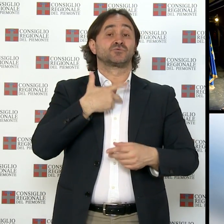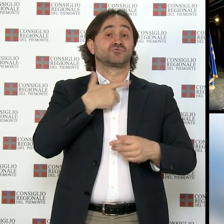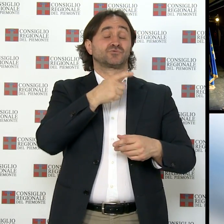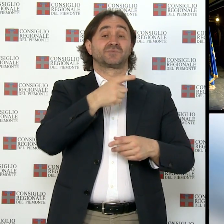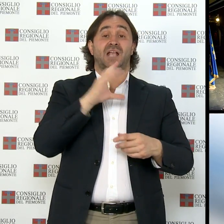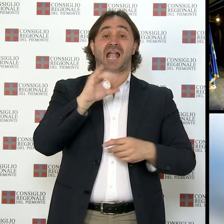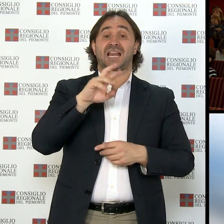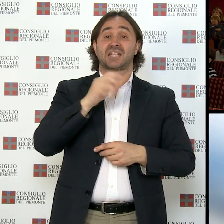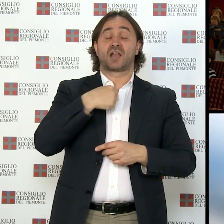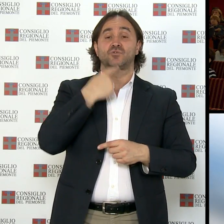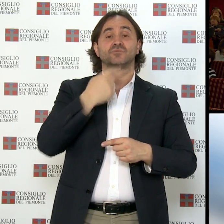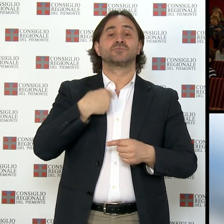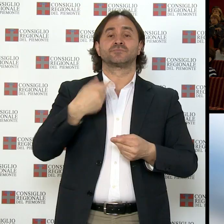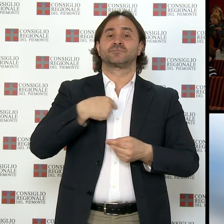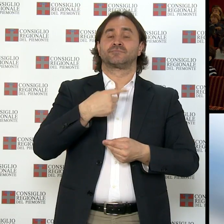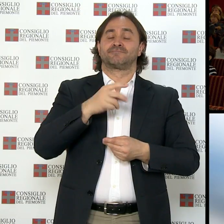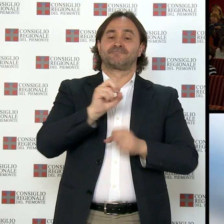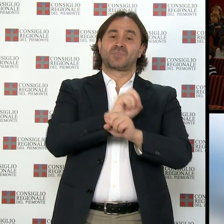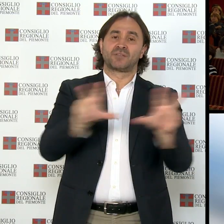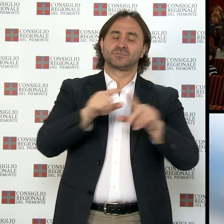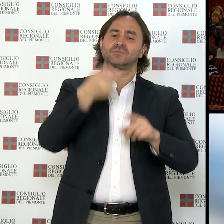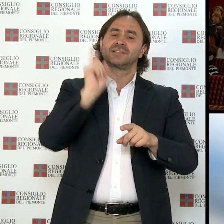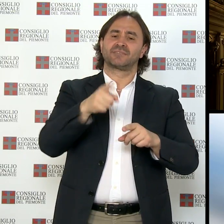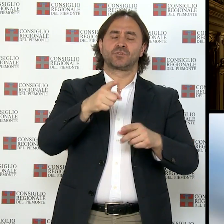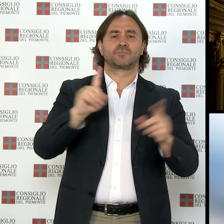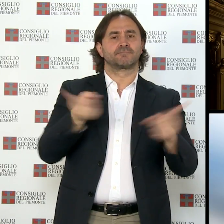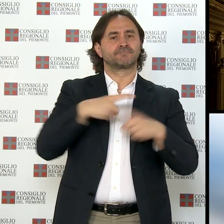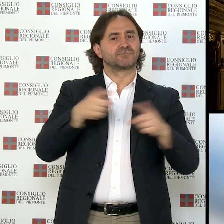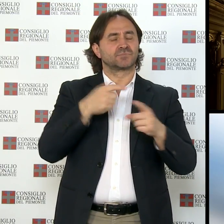I giovani piemontesi sono invitati a produrre un brano, il